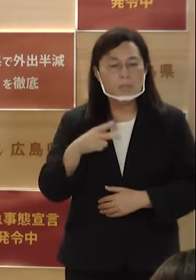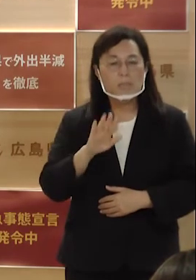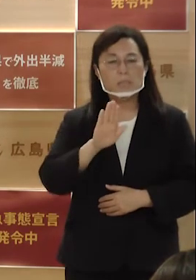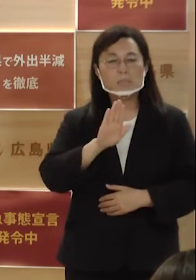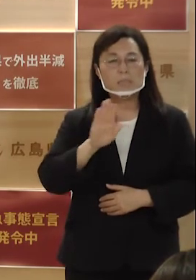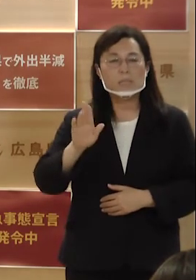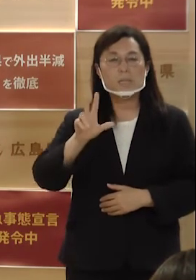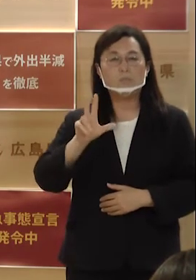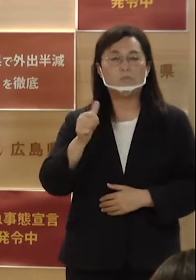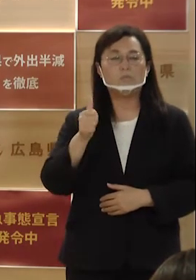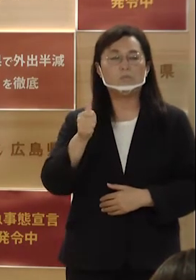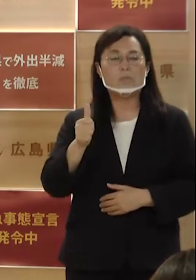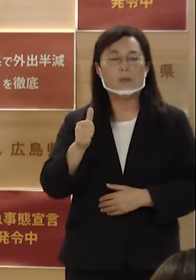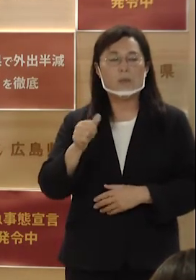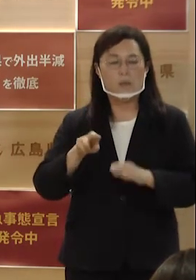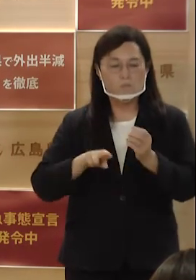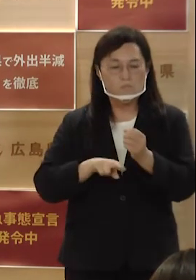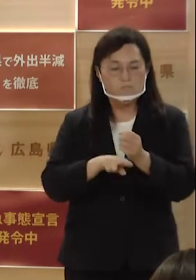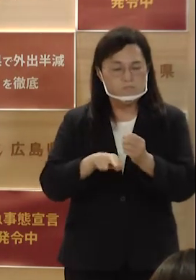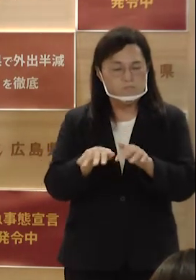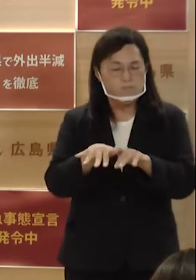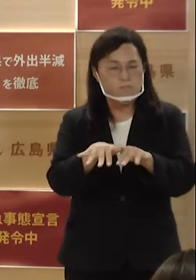ているというところ